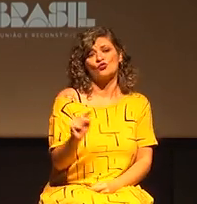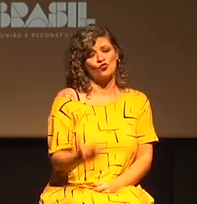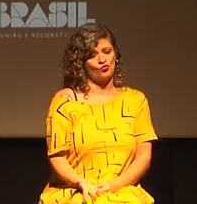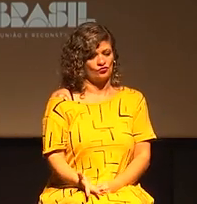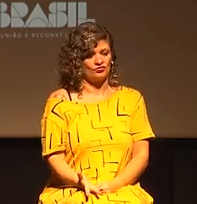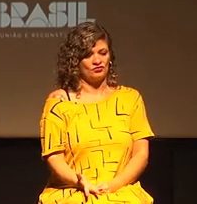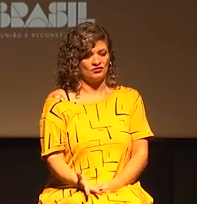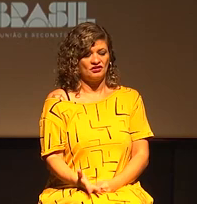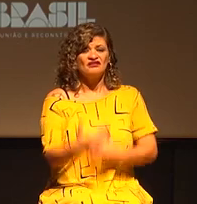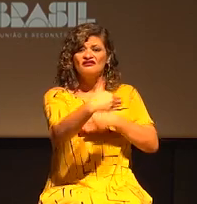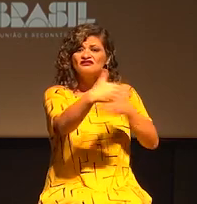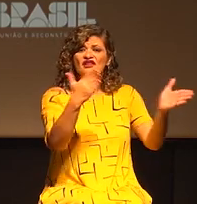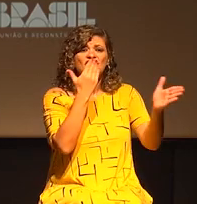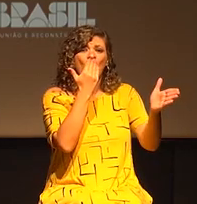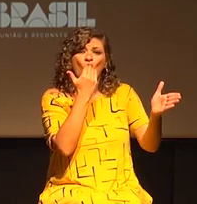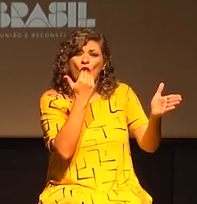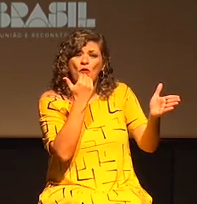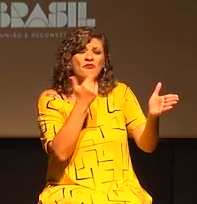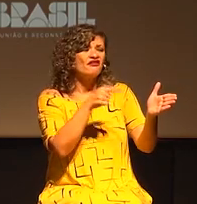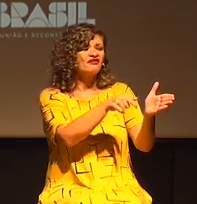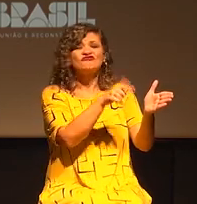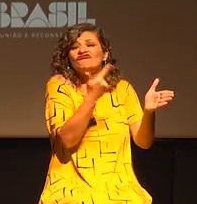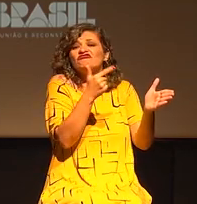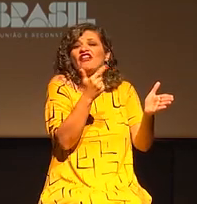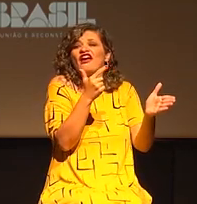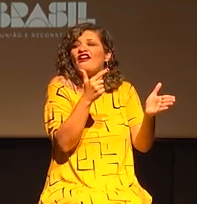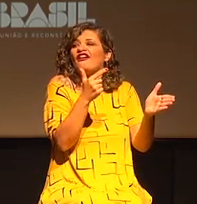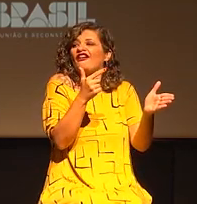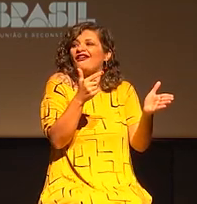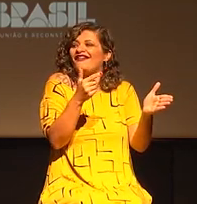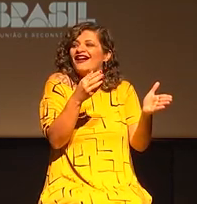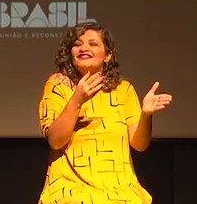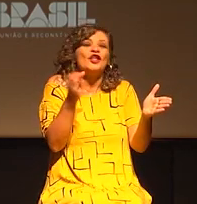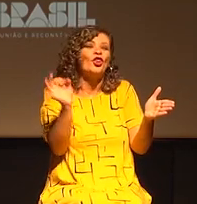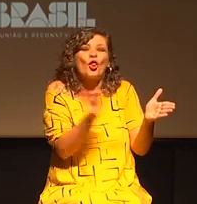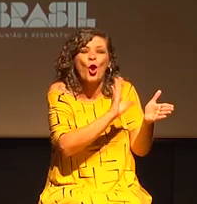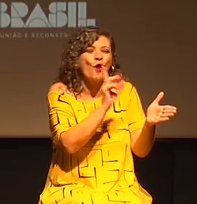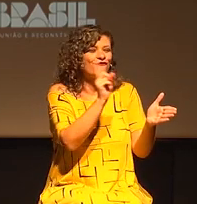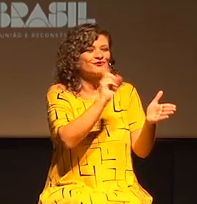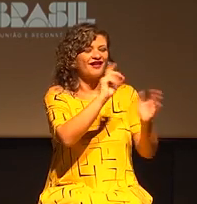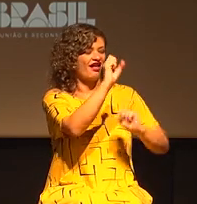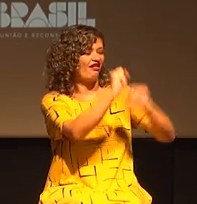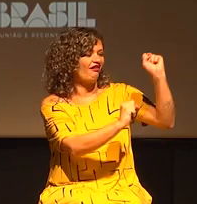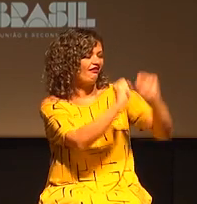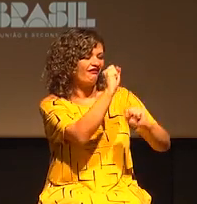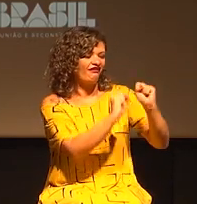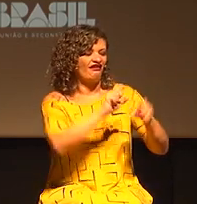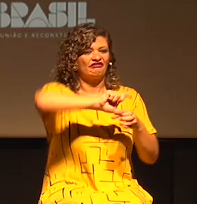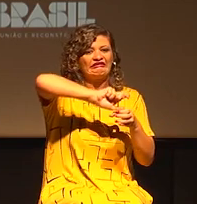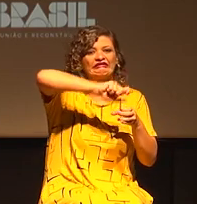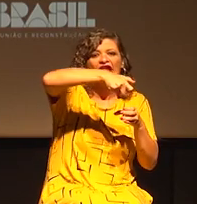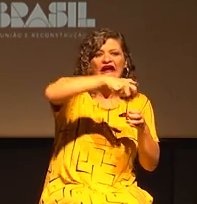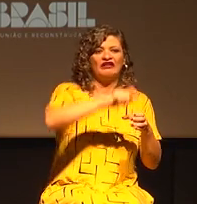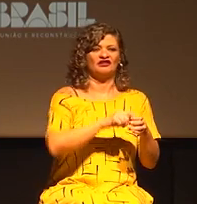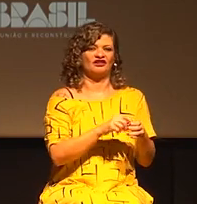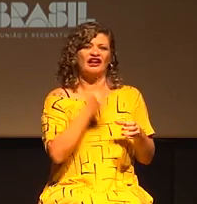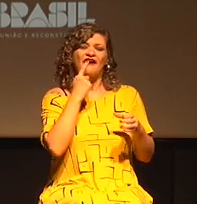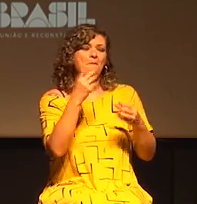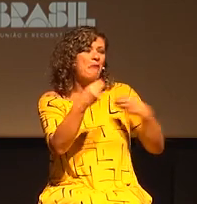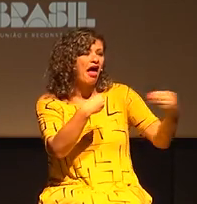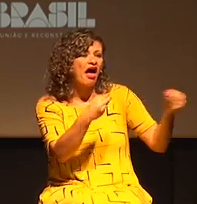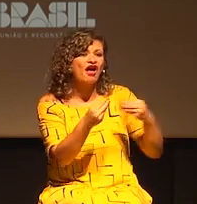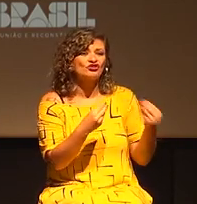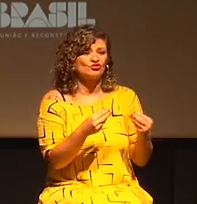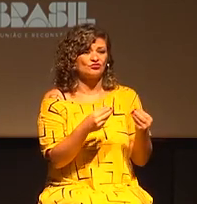e você está básica o quê não é fresco é tudo embalado em atado embrulhado em plástico é